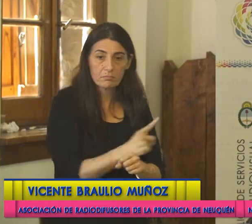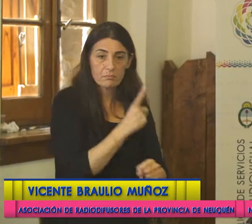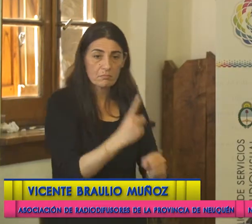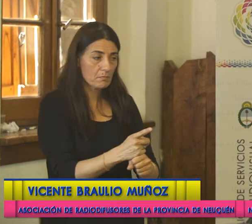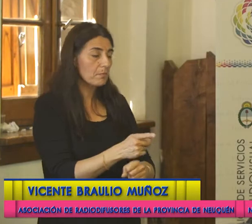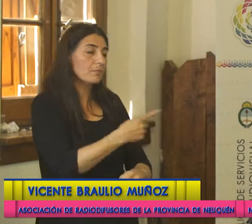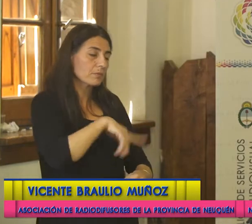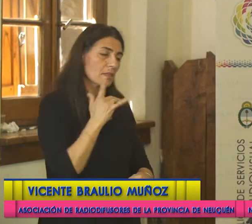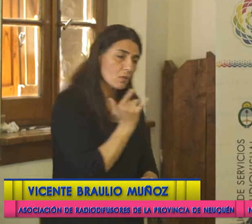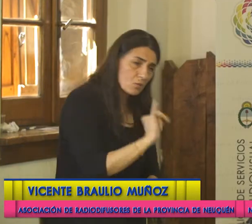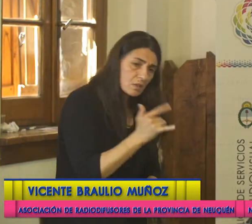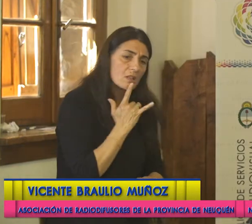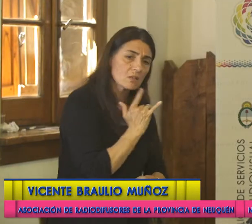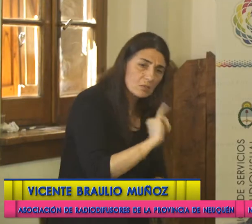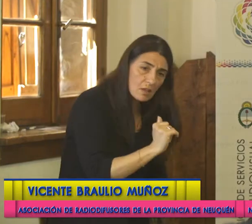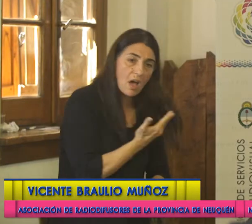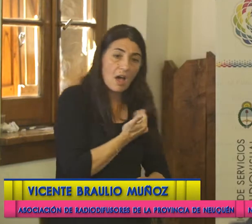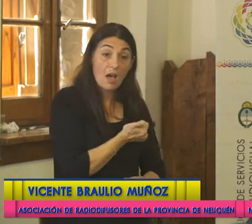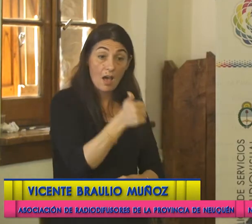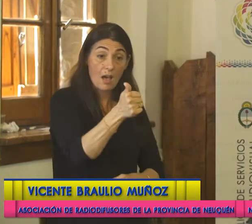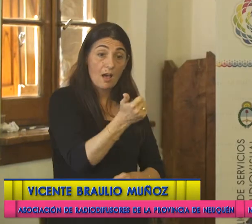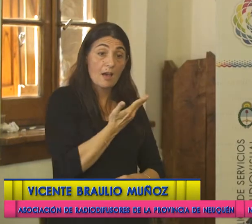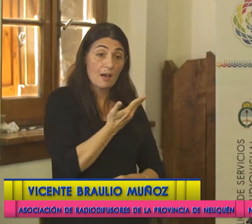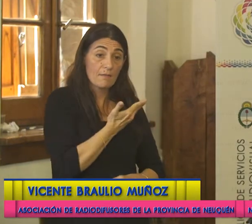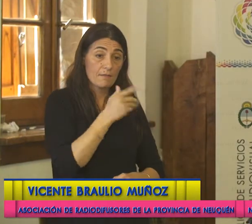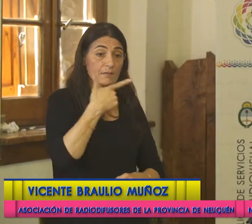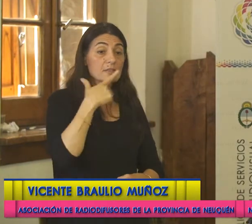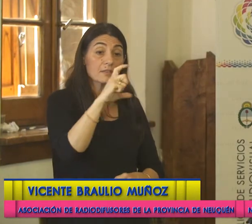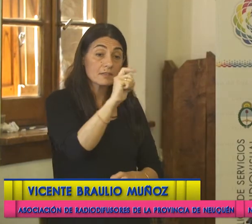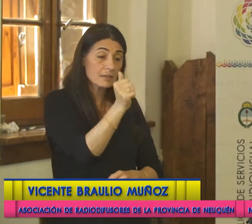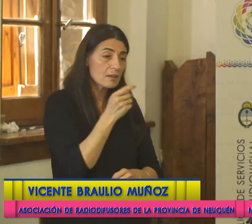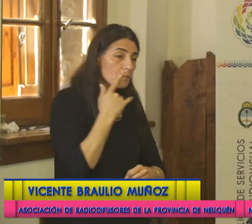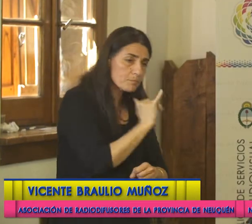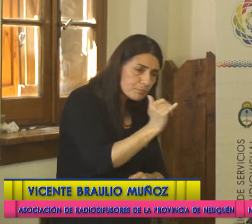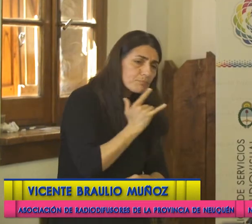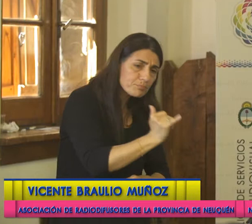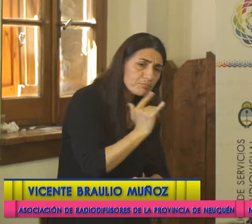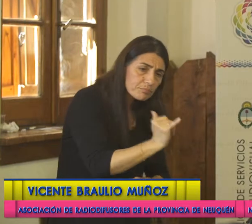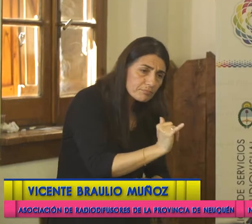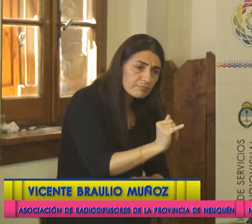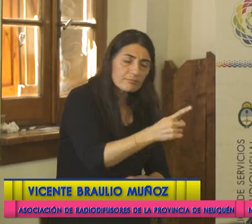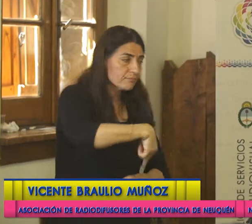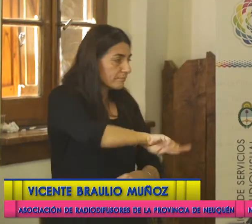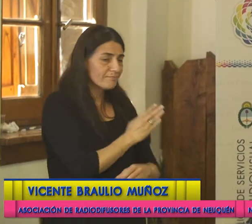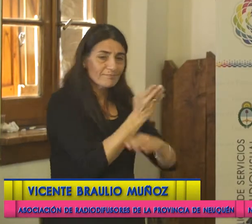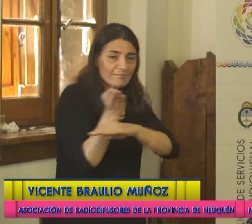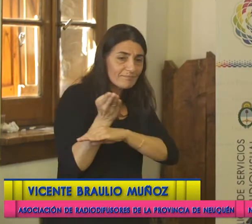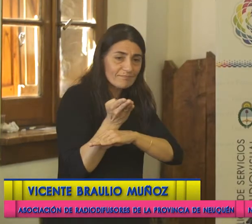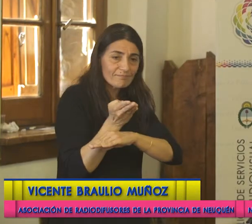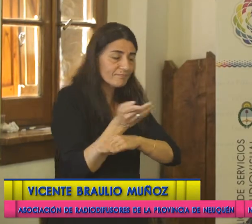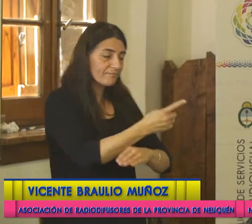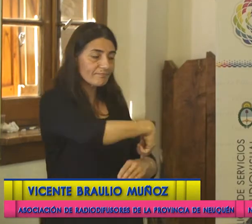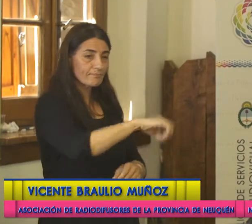denuncias a la fcca y a la cnc pero por años no se han resuelto nuestros reclamos desde nuestra asociación